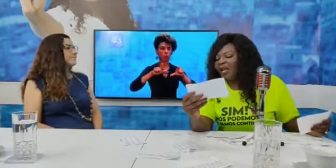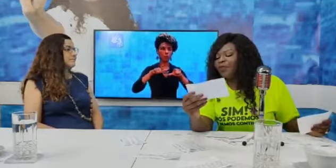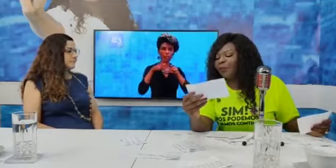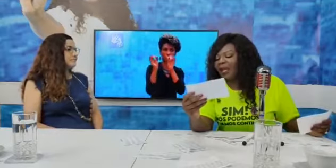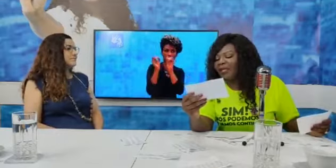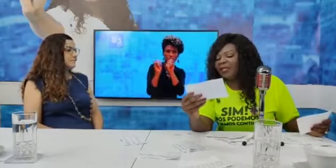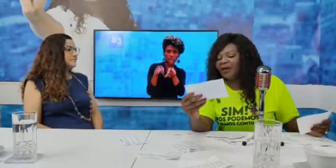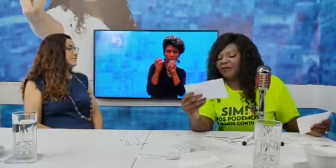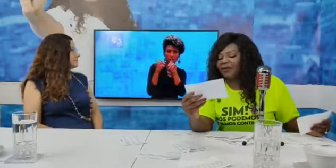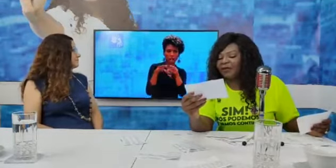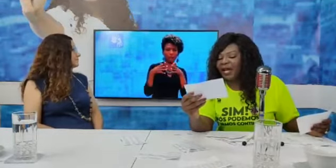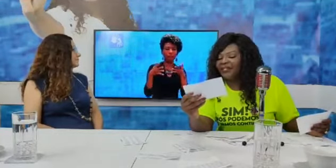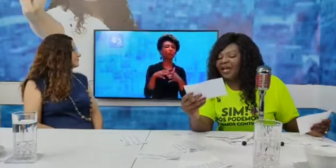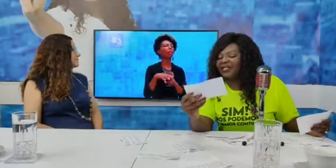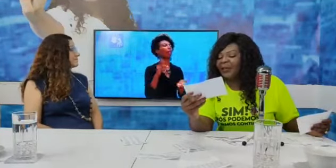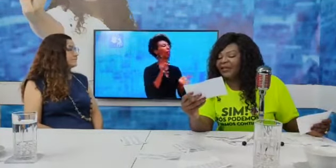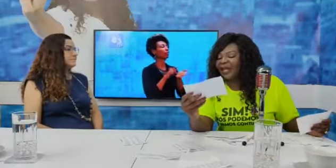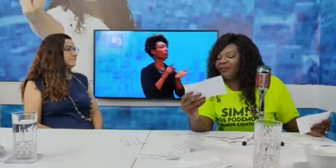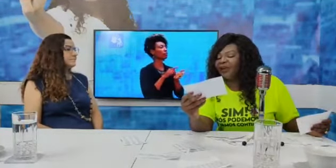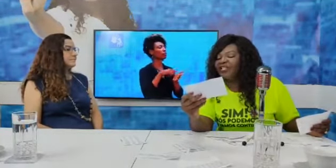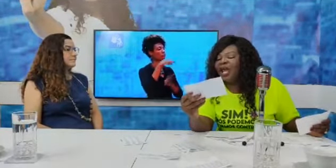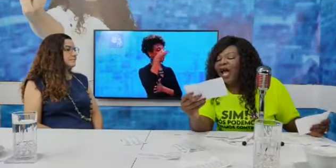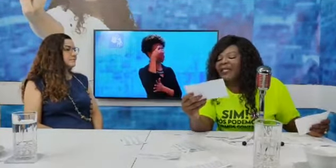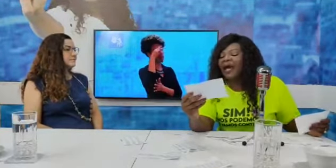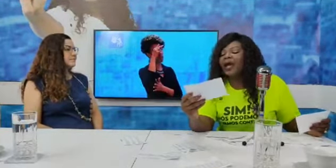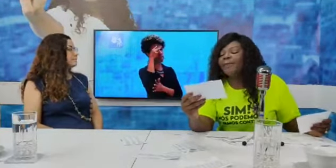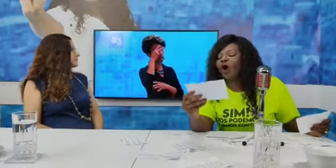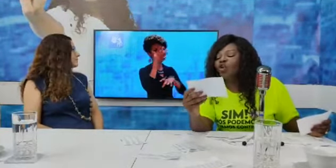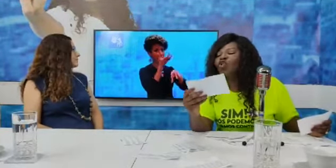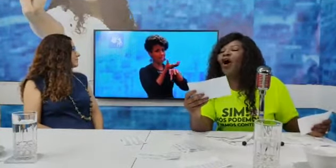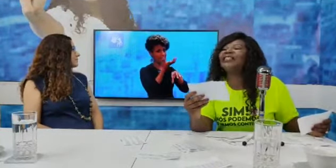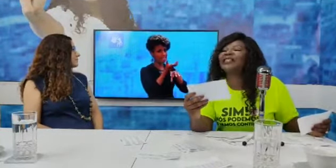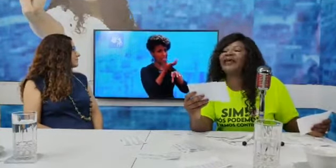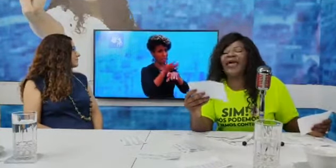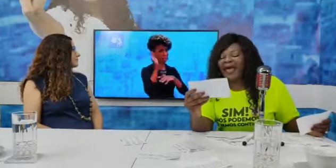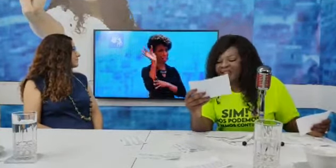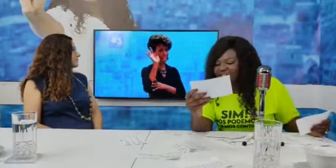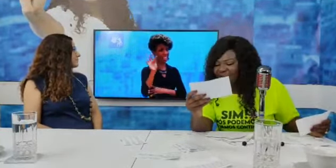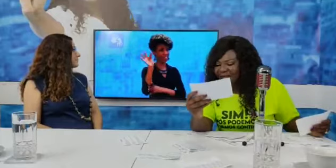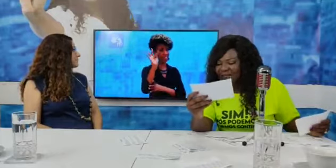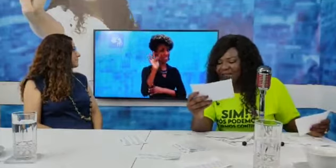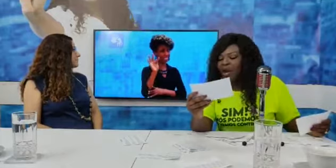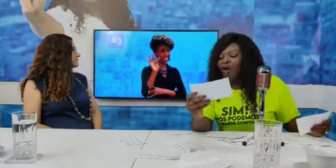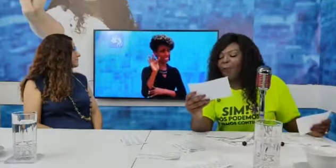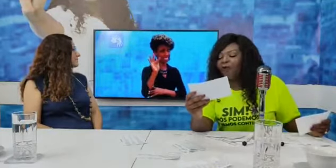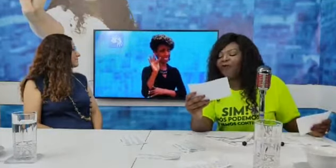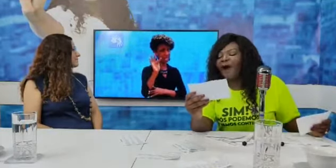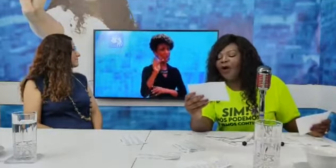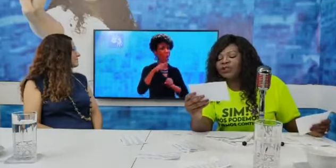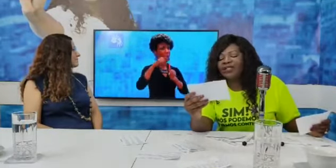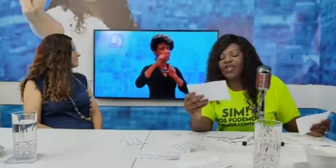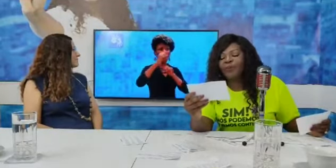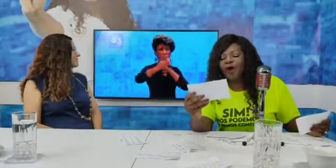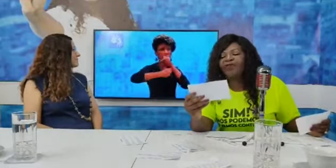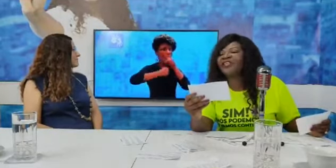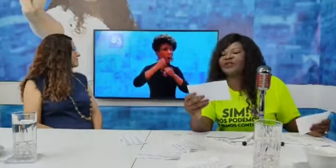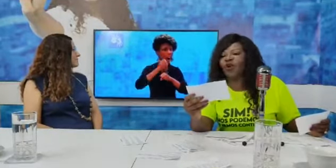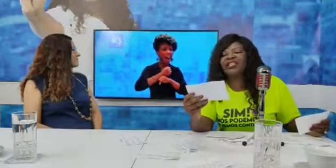Me lembro bem que na faculdade essa matéria foi adiada por 2 semestres, por falta